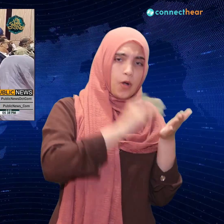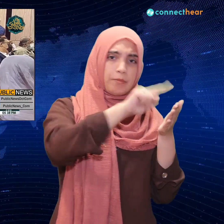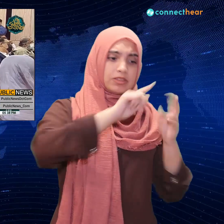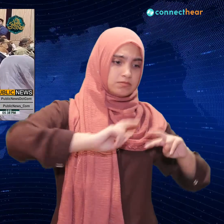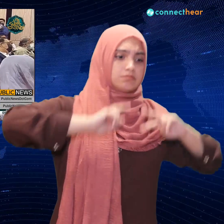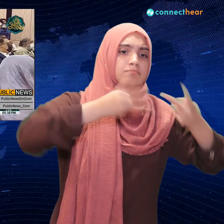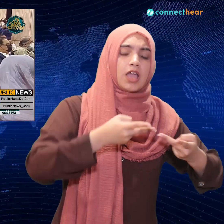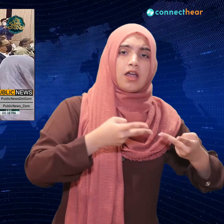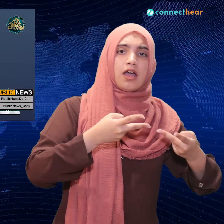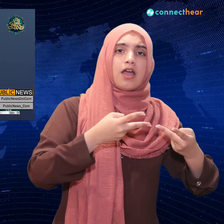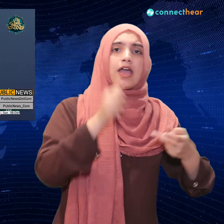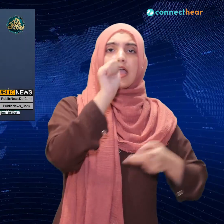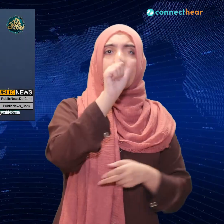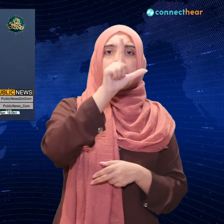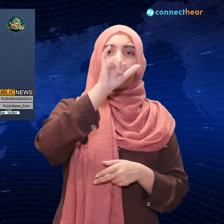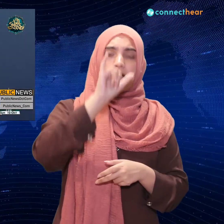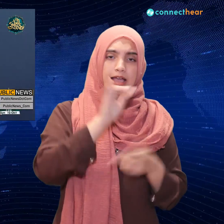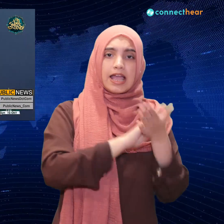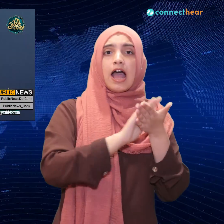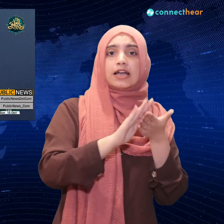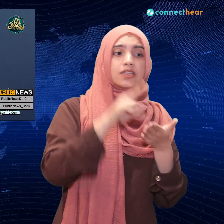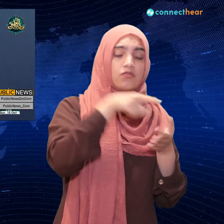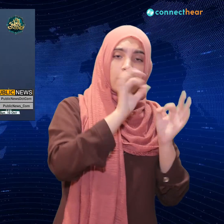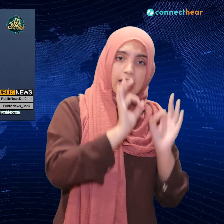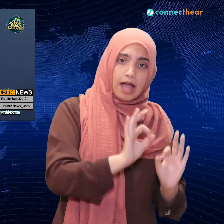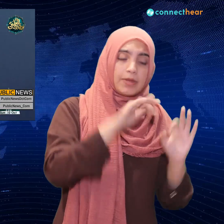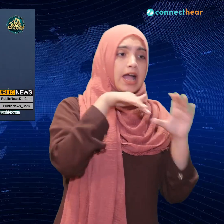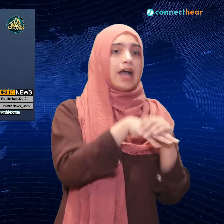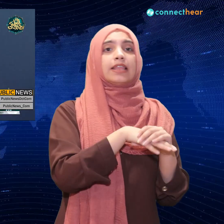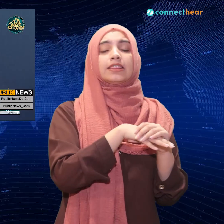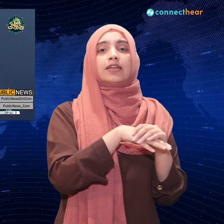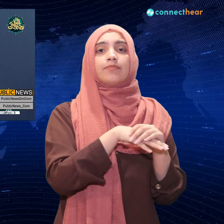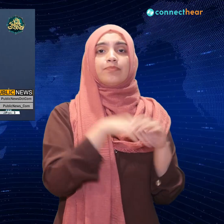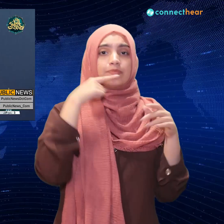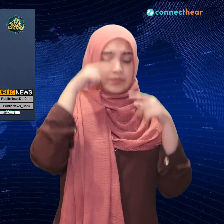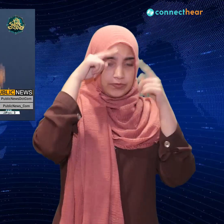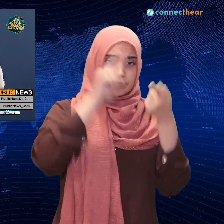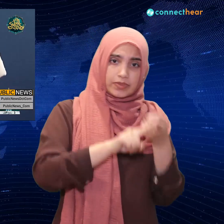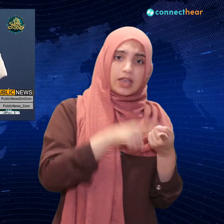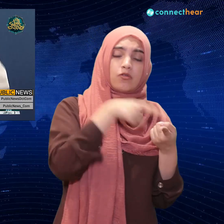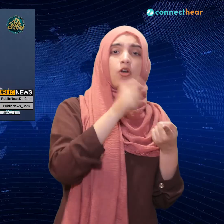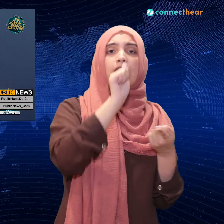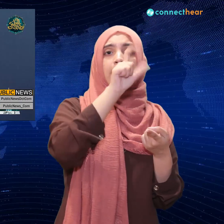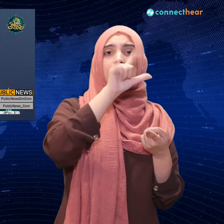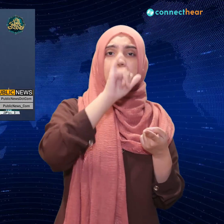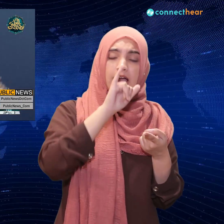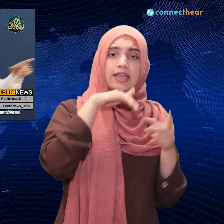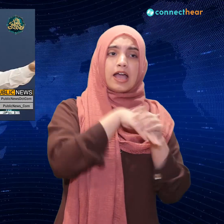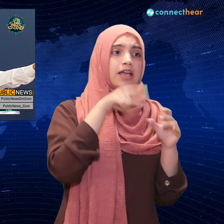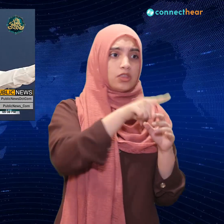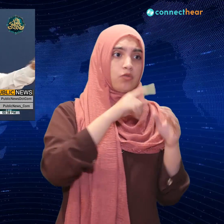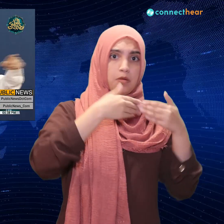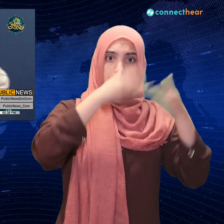سے کیس ہار جاتے ہیں عدالت میں؟ خلیفہ وقت کیس ہار جاتا ہے. ان کا مقام دیکھیں حضرت علی کا کیا تھا،